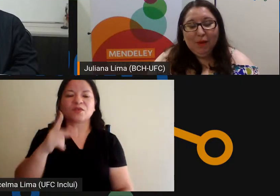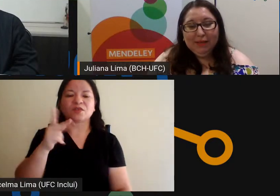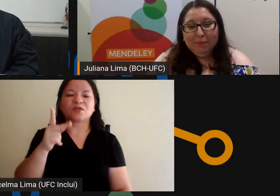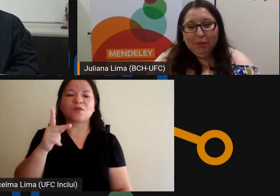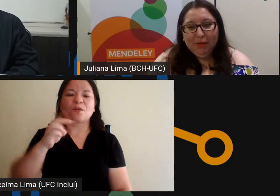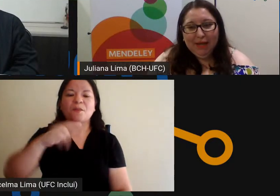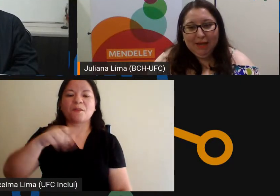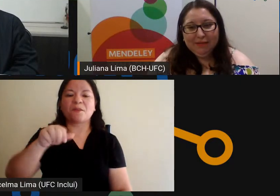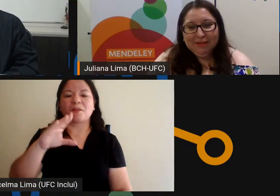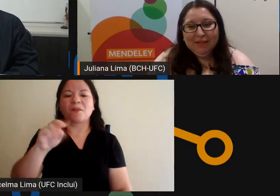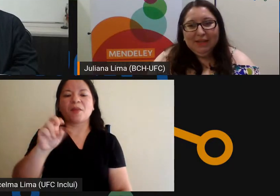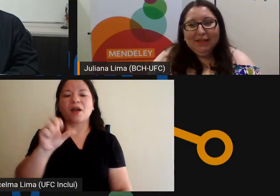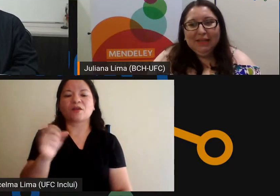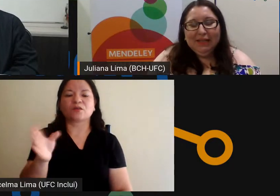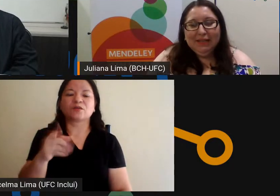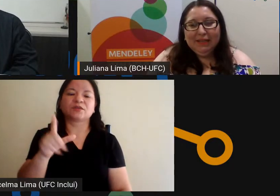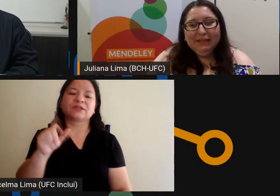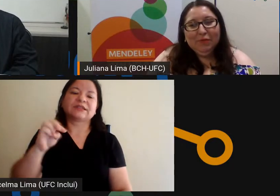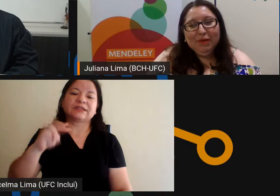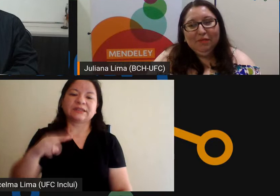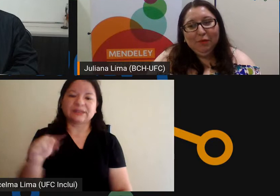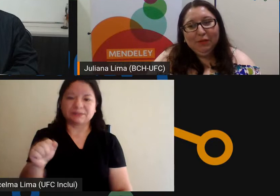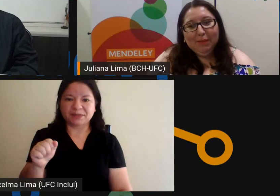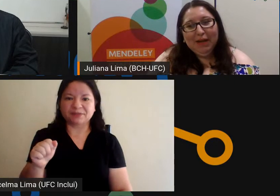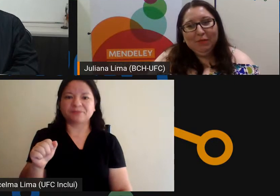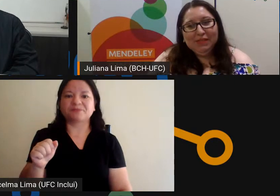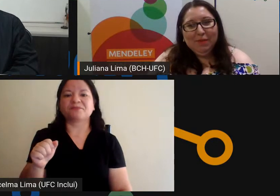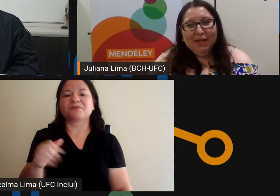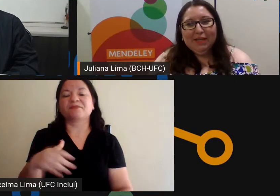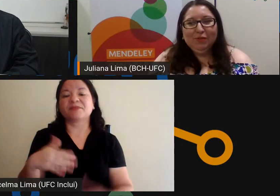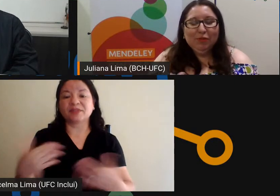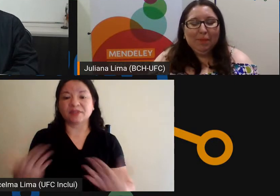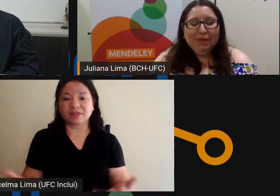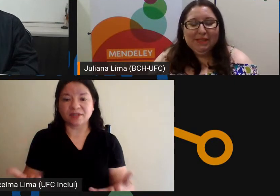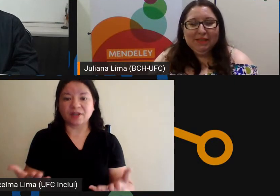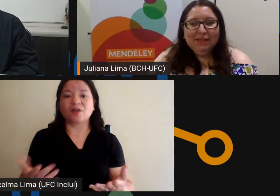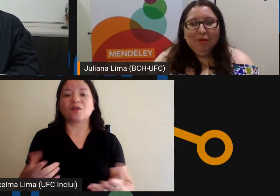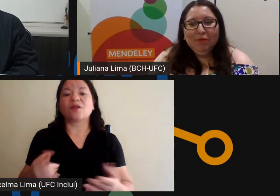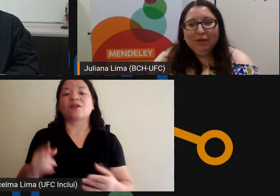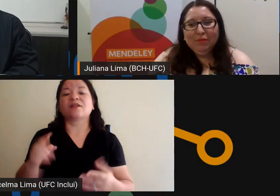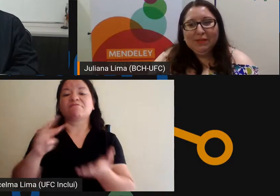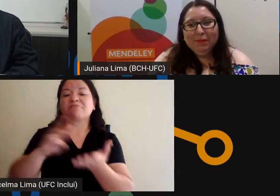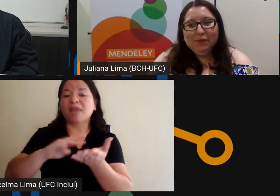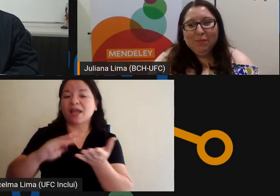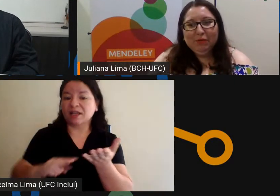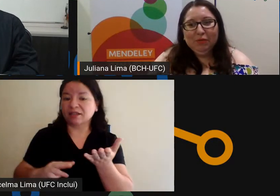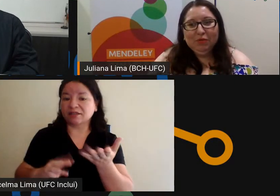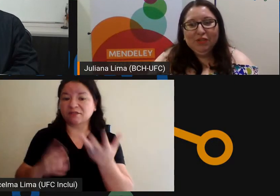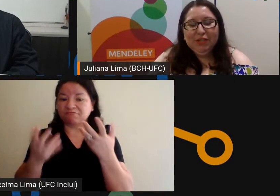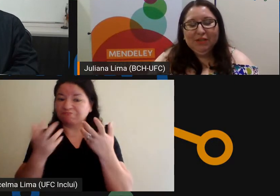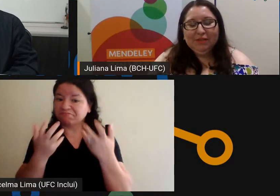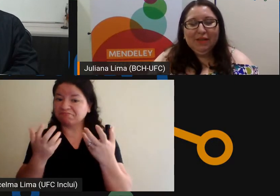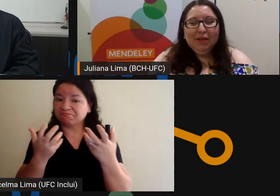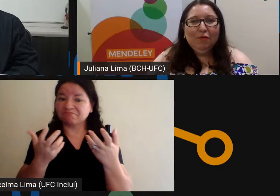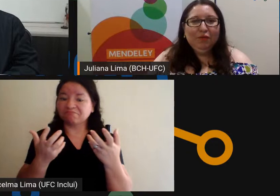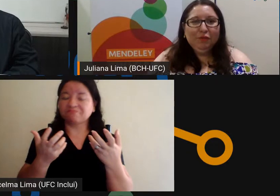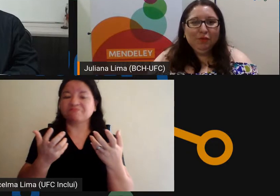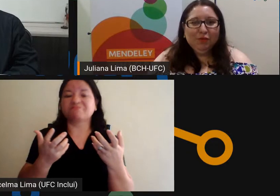método quadripolar. Então, quem for trabalhar com esse método ou está pensando aí em alguma coisa para a sua